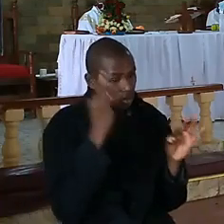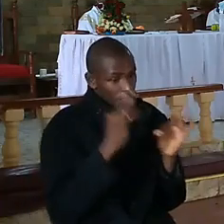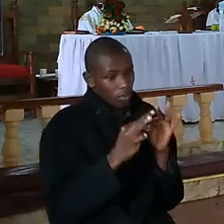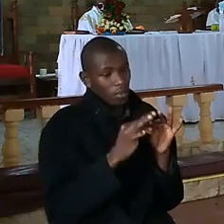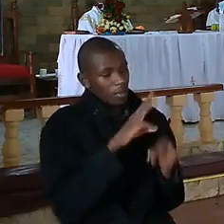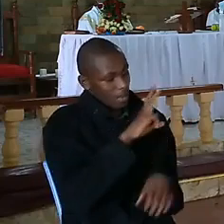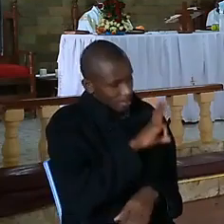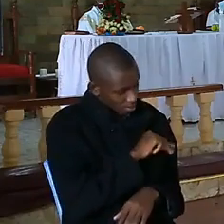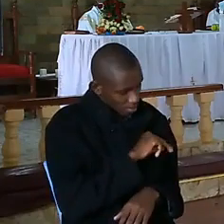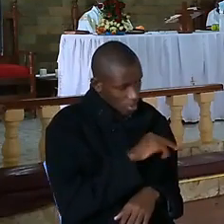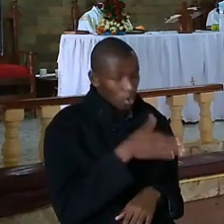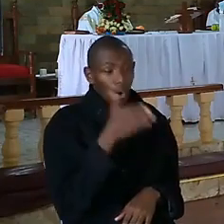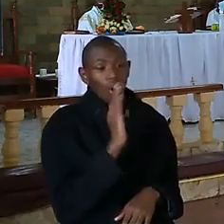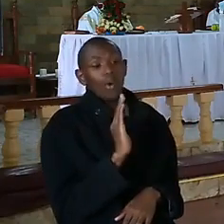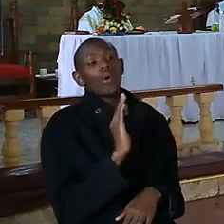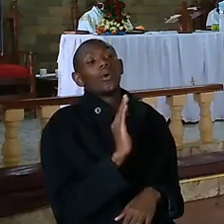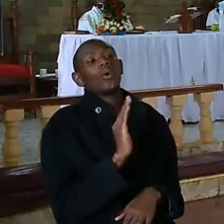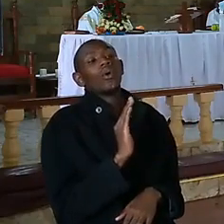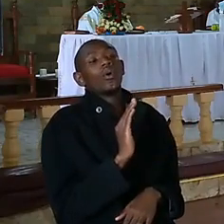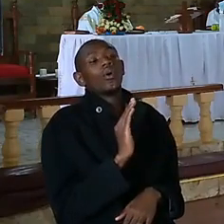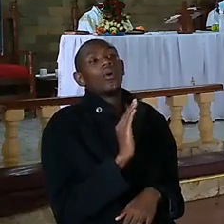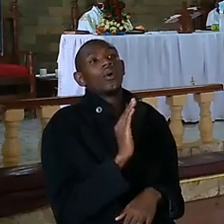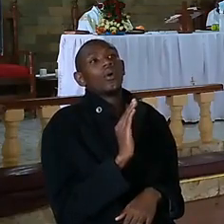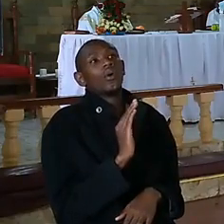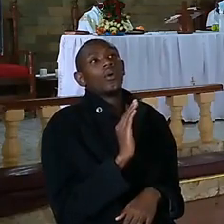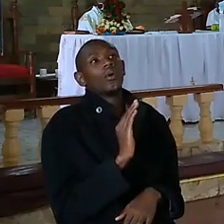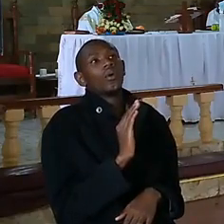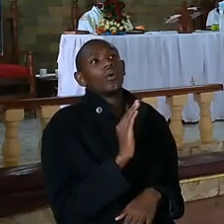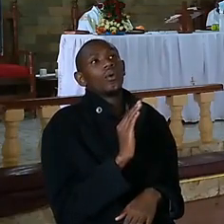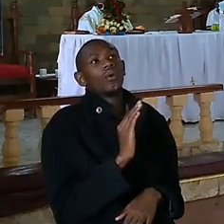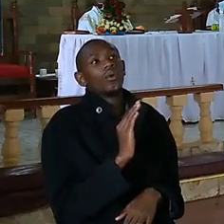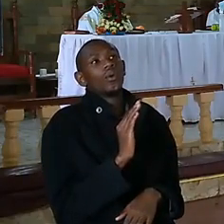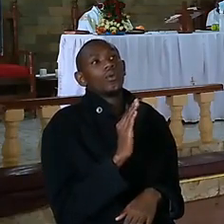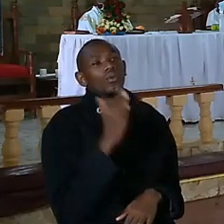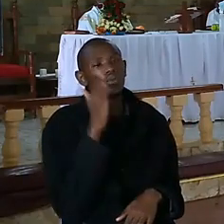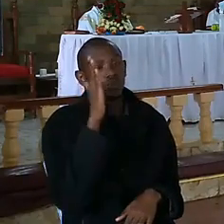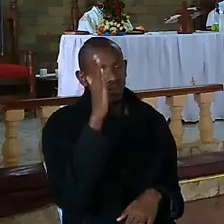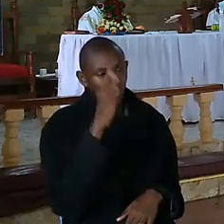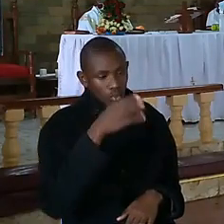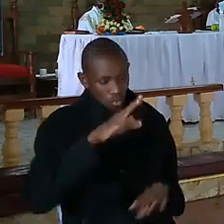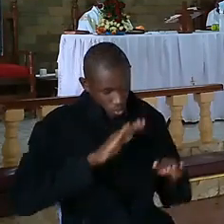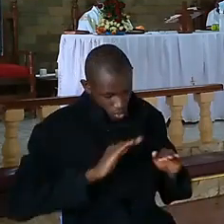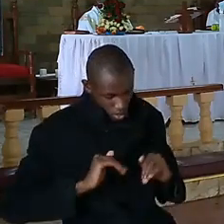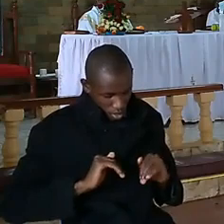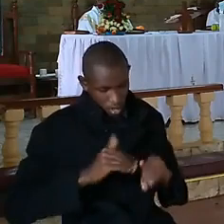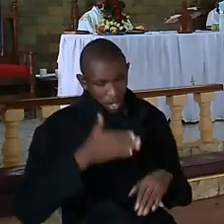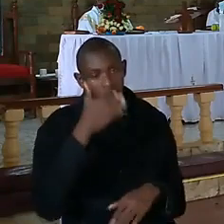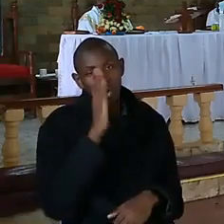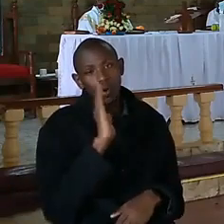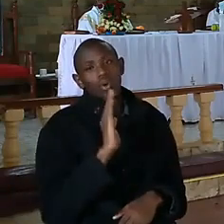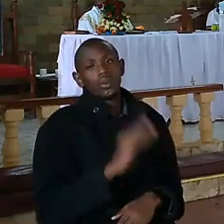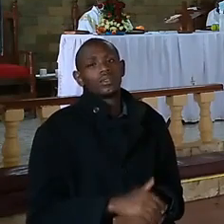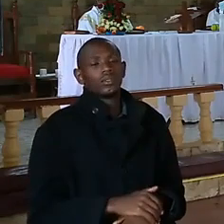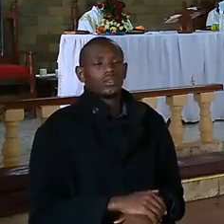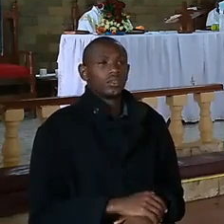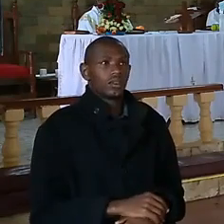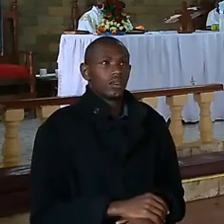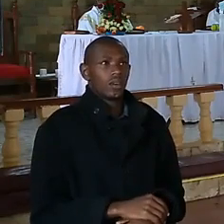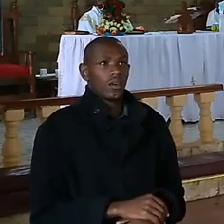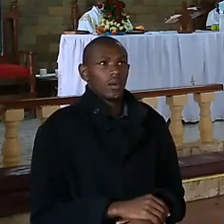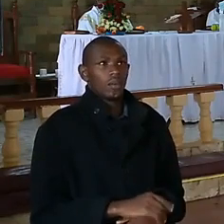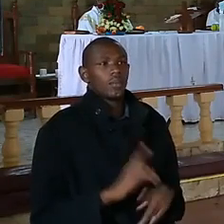tha nĩ Ngai ũngĩhota kũrirai nake ũmweterere na nĩ ũĩ ndagatĩra na nĩ ũĩ andũ manatũtĩria